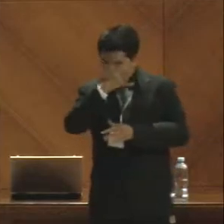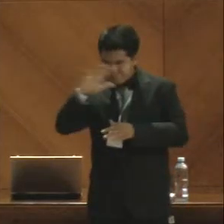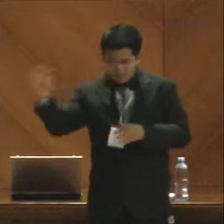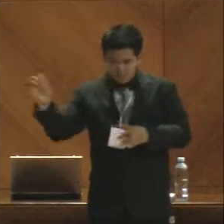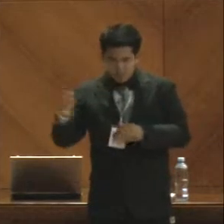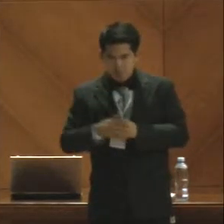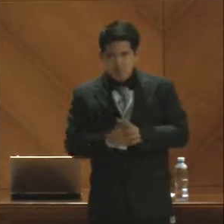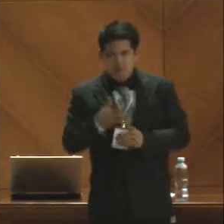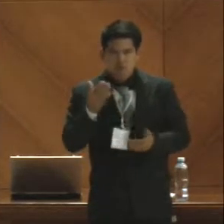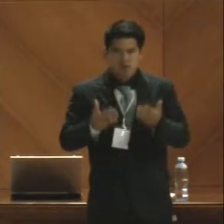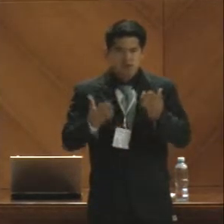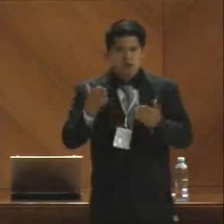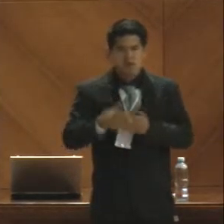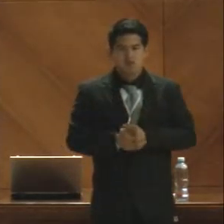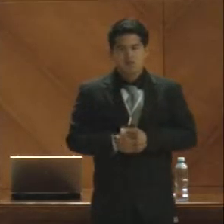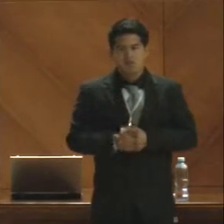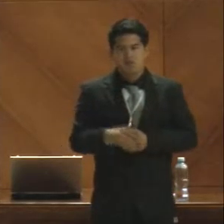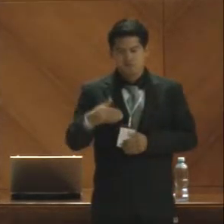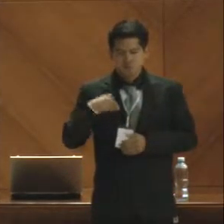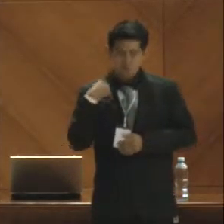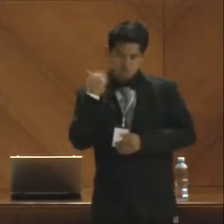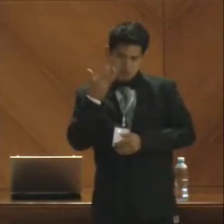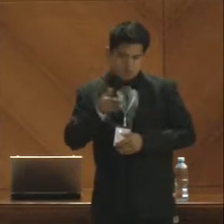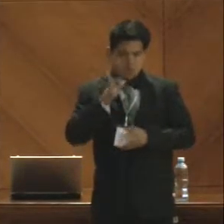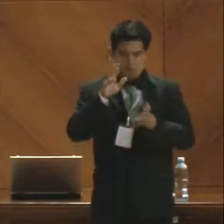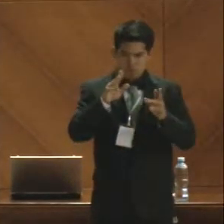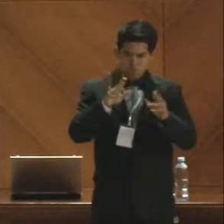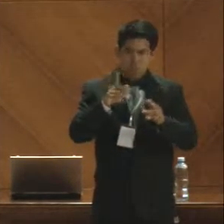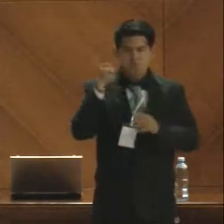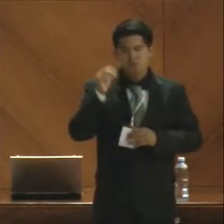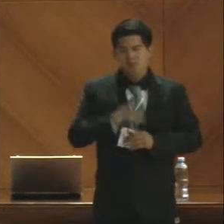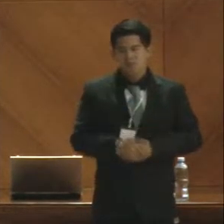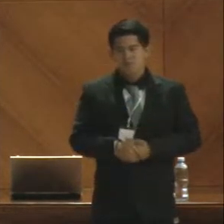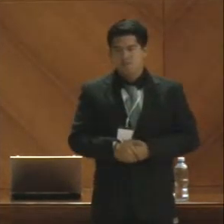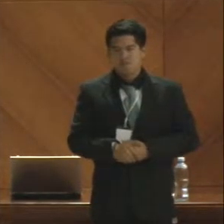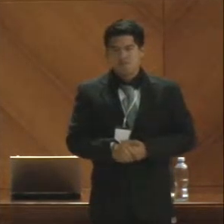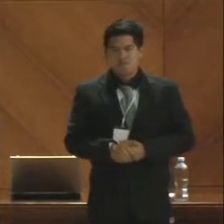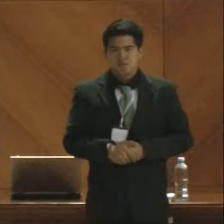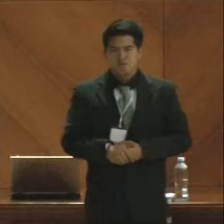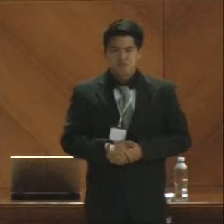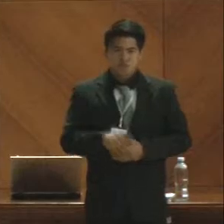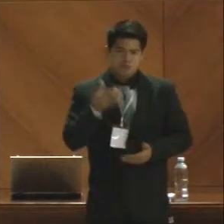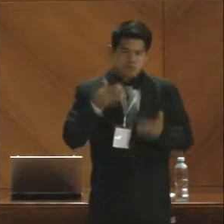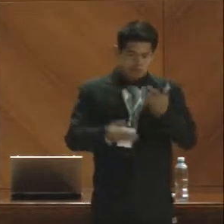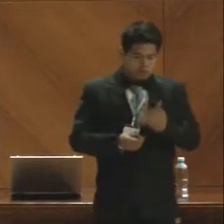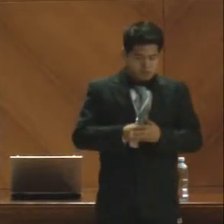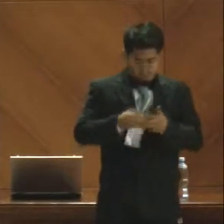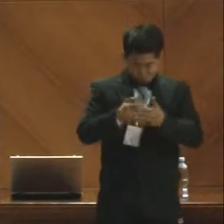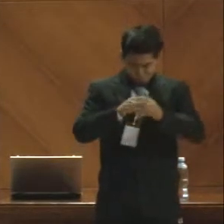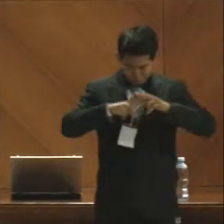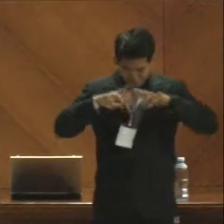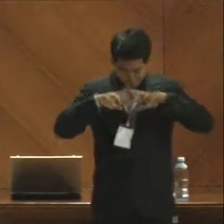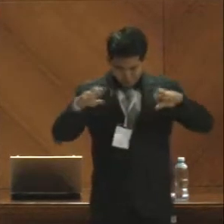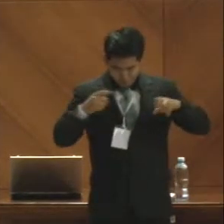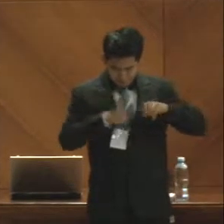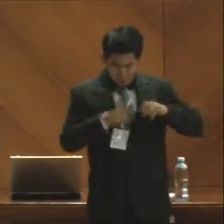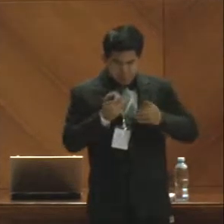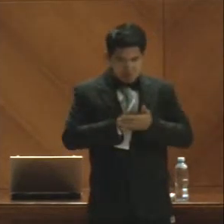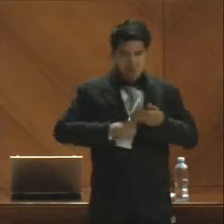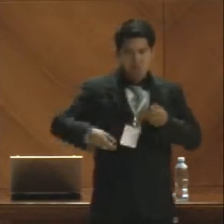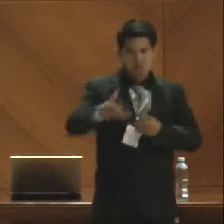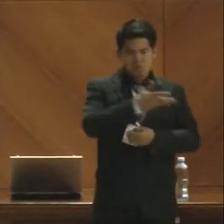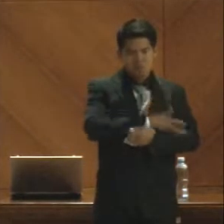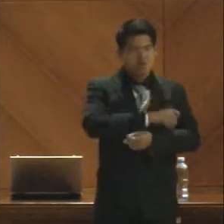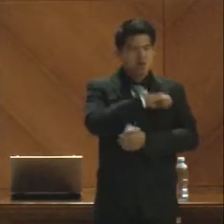contratar mejora de ese sistema, me toca irme por la misma empresa. Si el código fuente está público, entonces yo no me tengo que ir por la misma empresa. Las